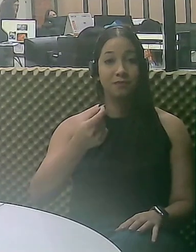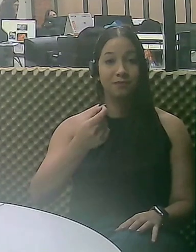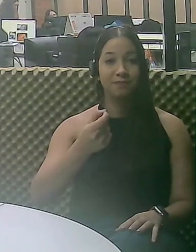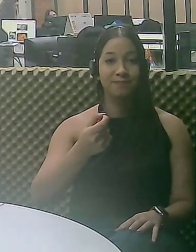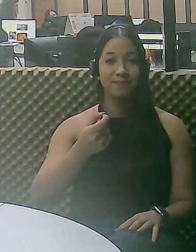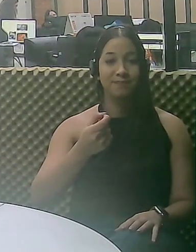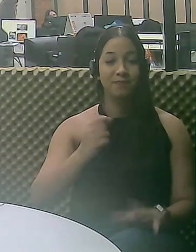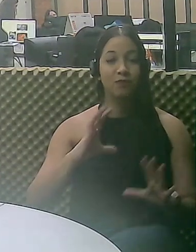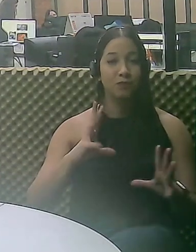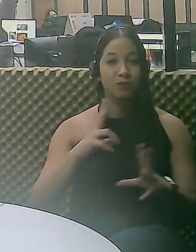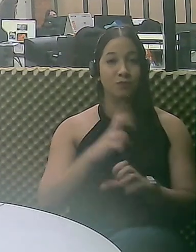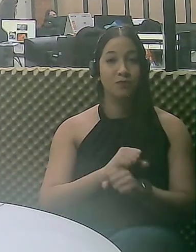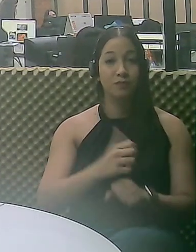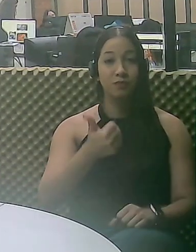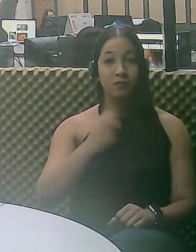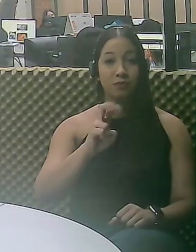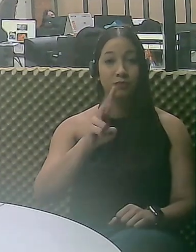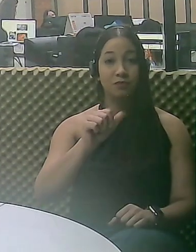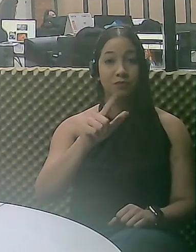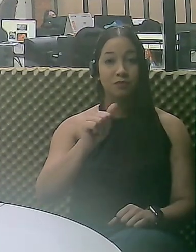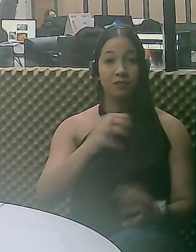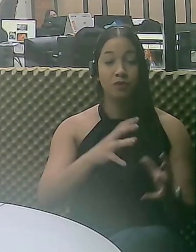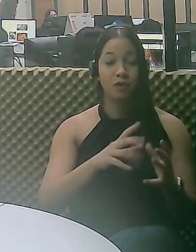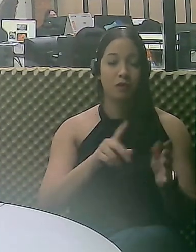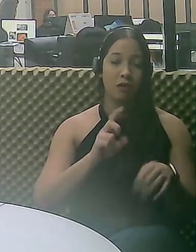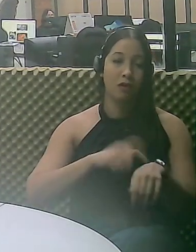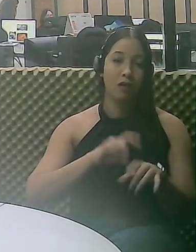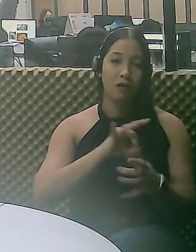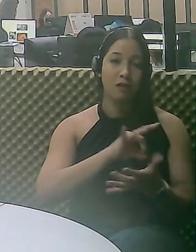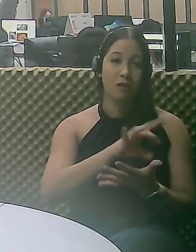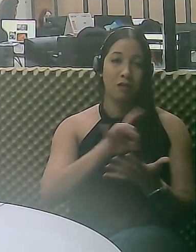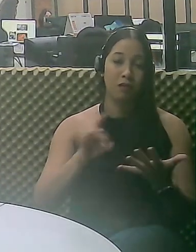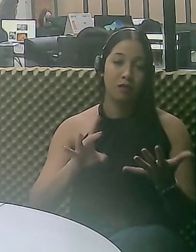3239-2520. Ao todo, são 15 vagas por turno.